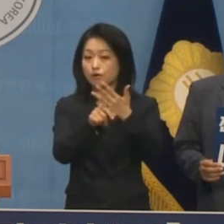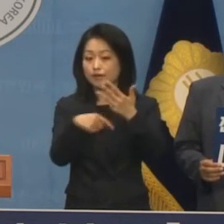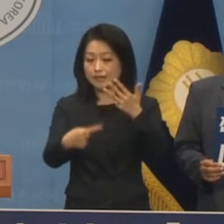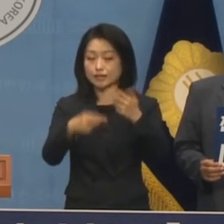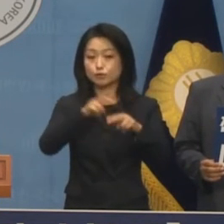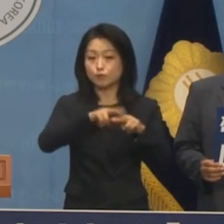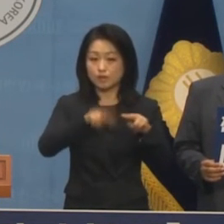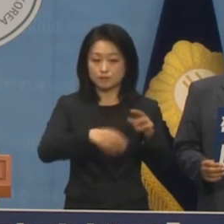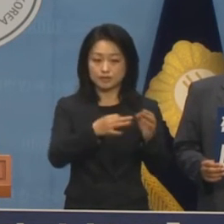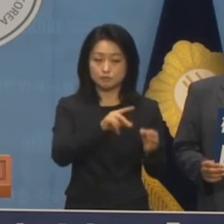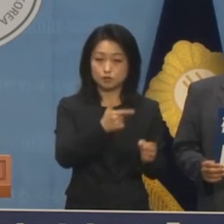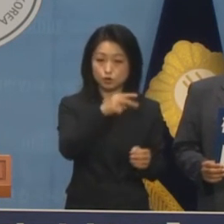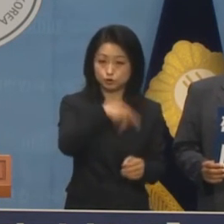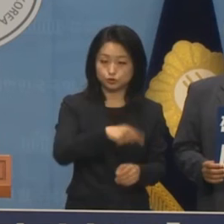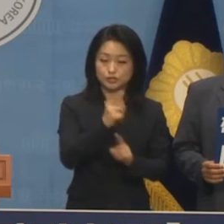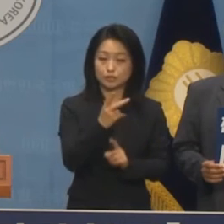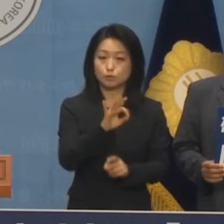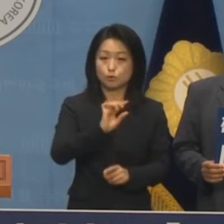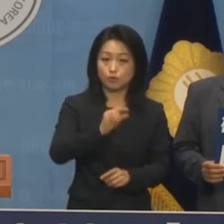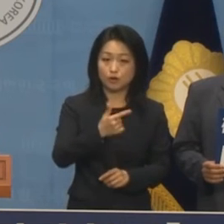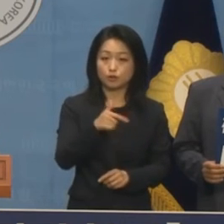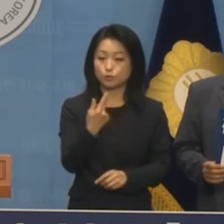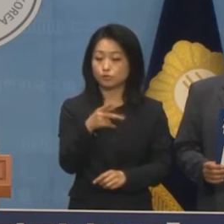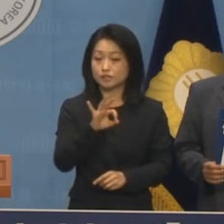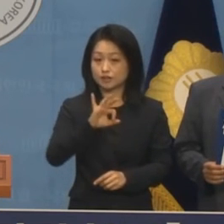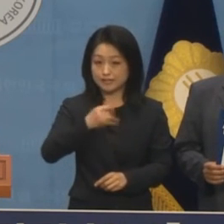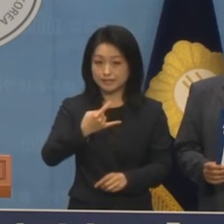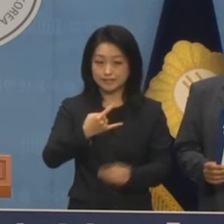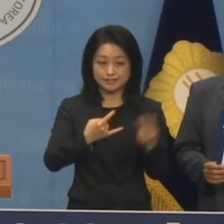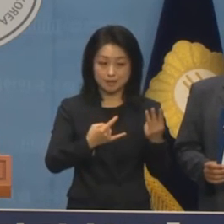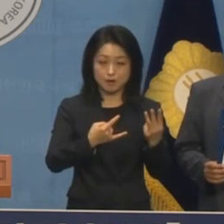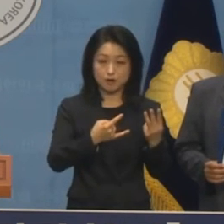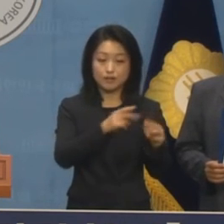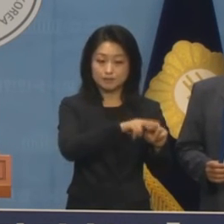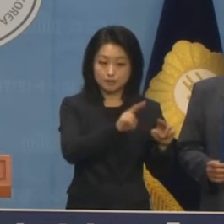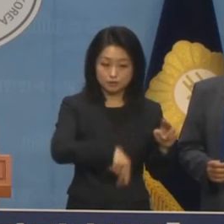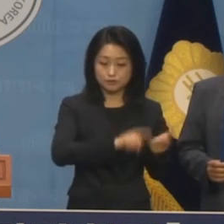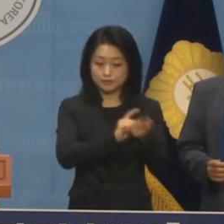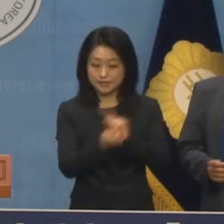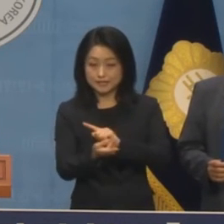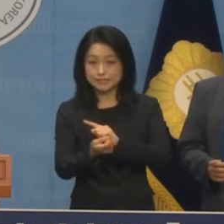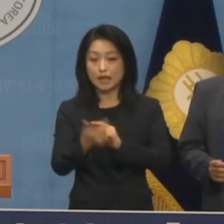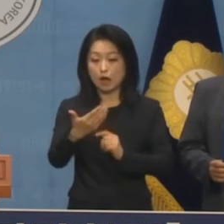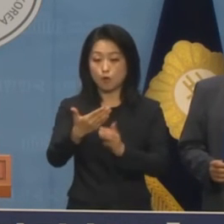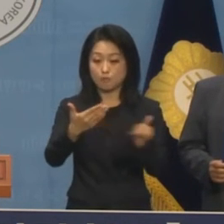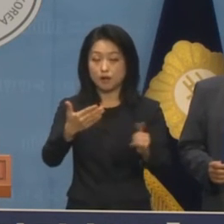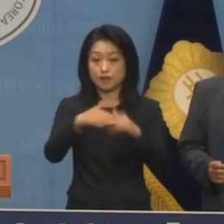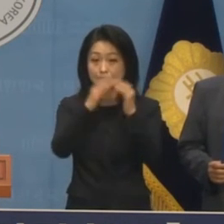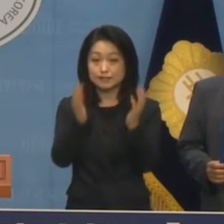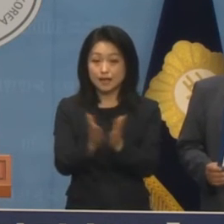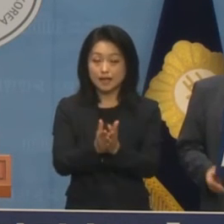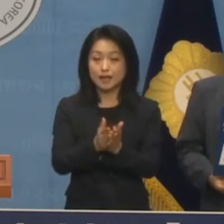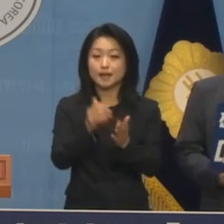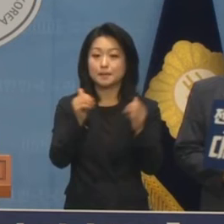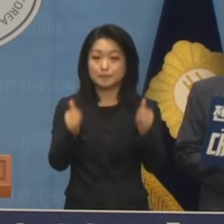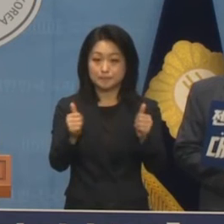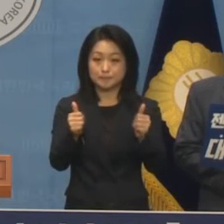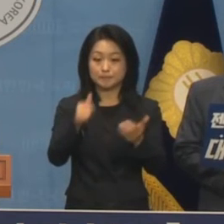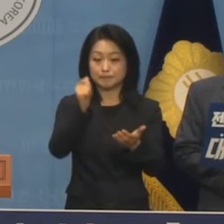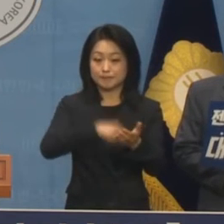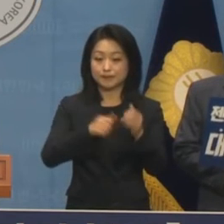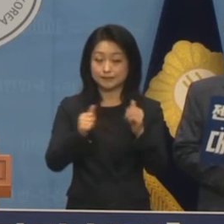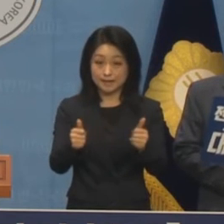퇴임하는 김선수, 이동원, 노정희 대법관의 후임 후보자로 9명이 모두 전현직 법관